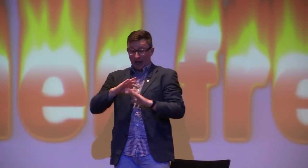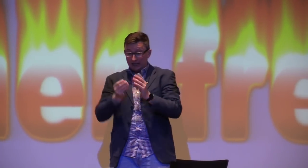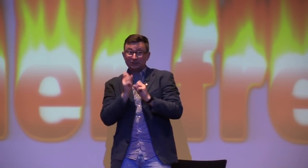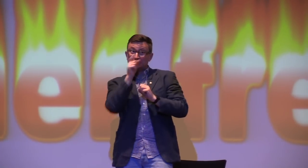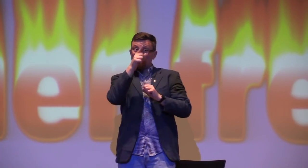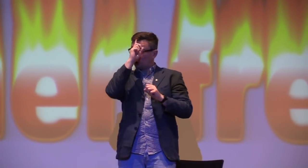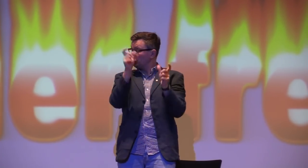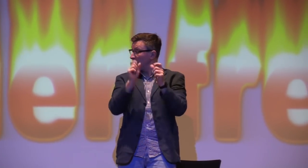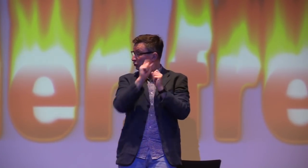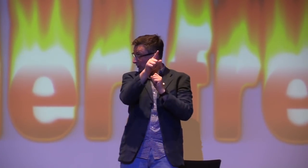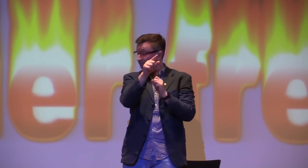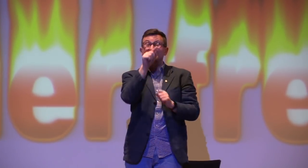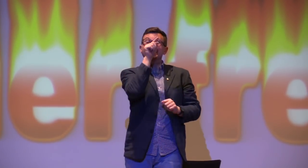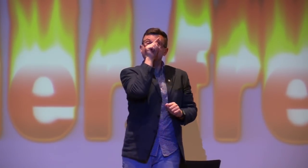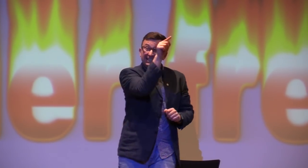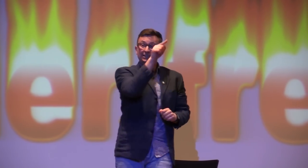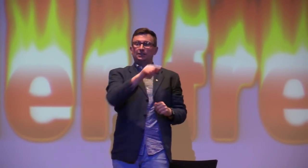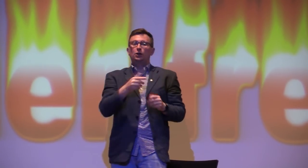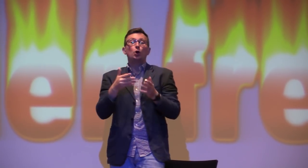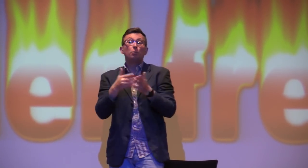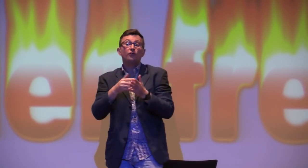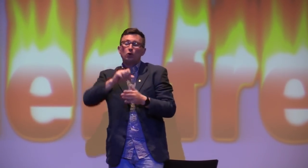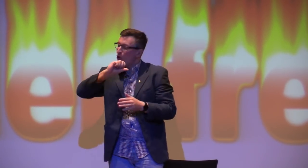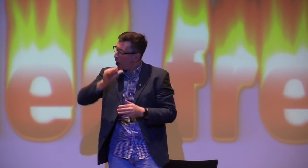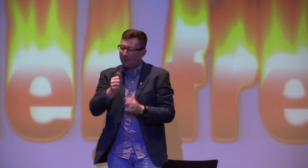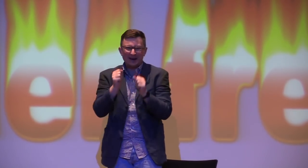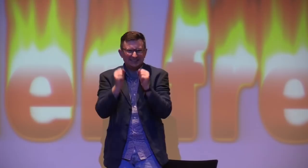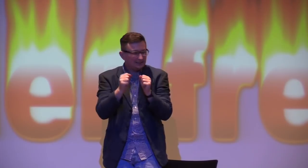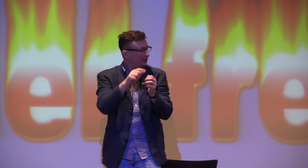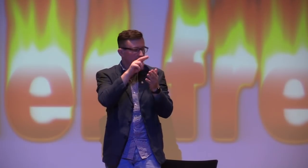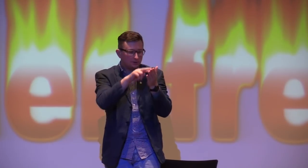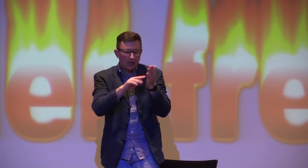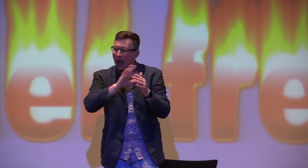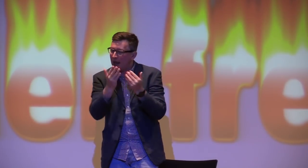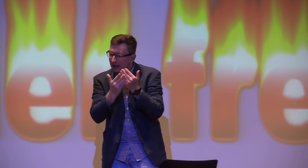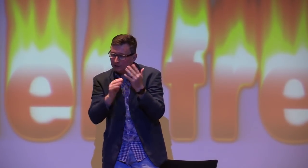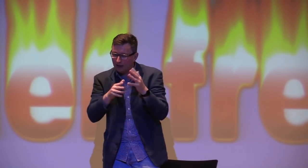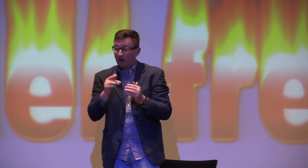ausgeben für diese einzelnen Projekte. Und auch im Nachgang